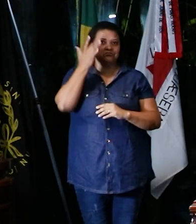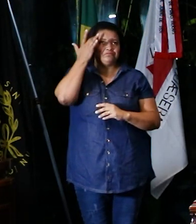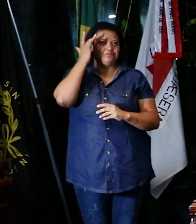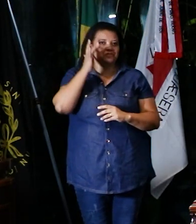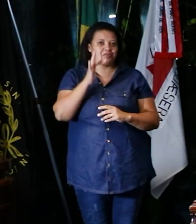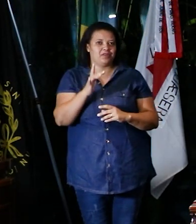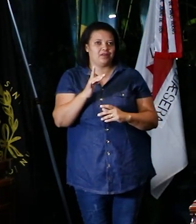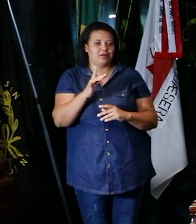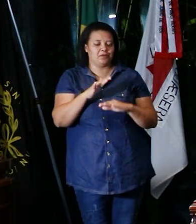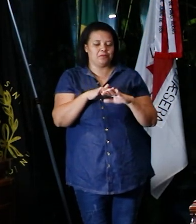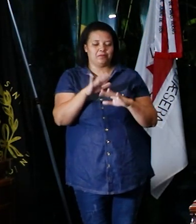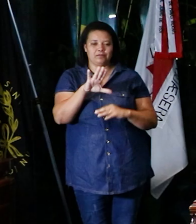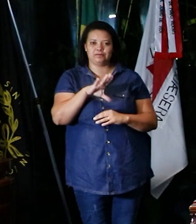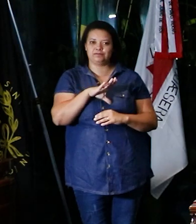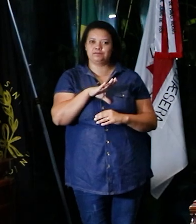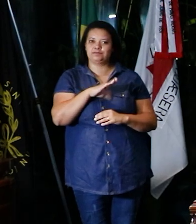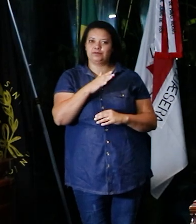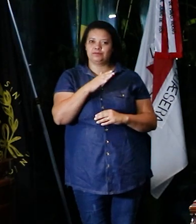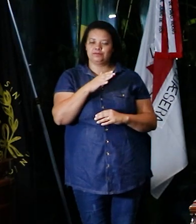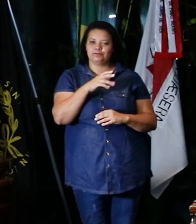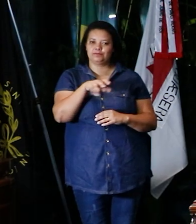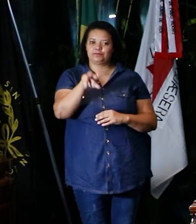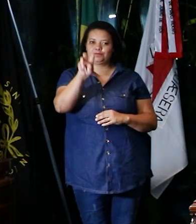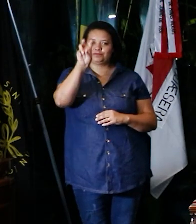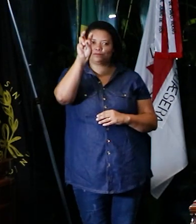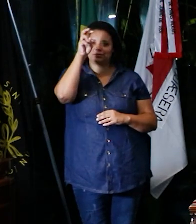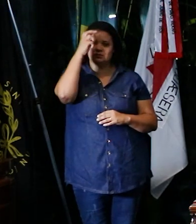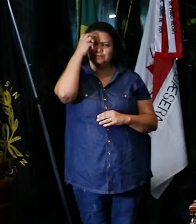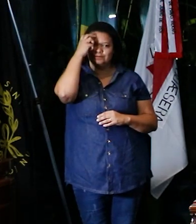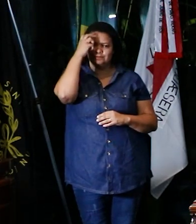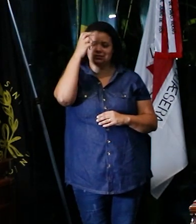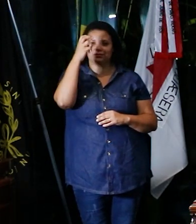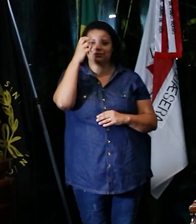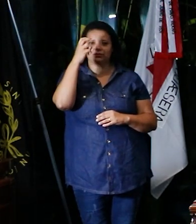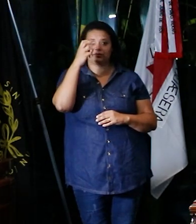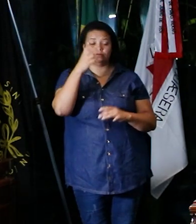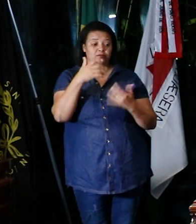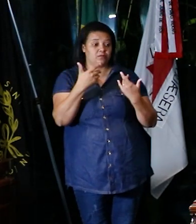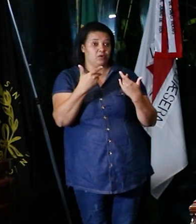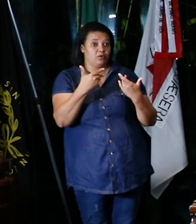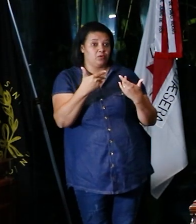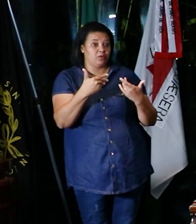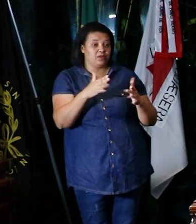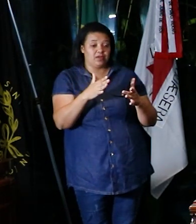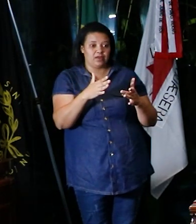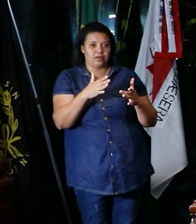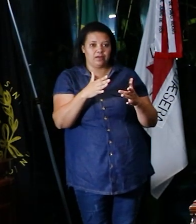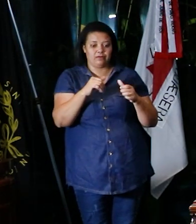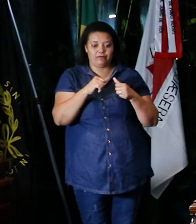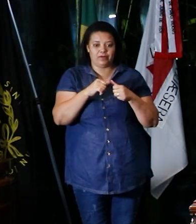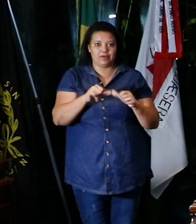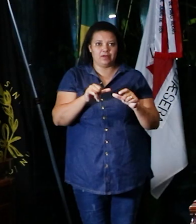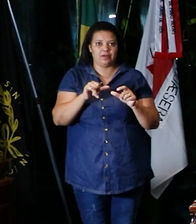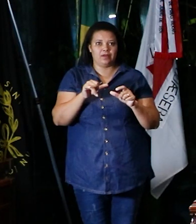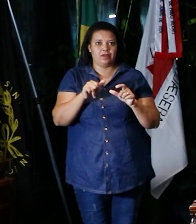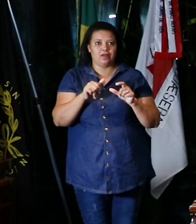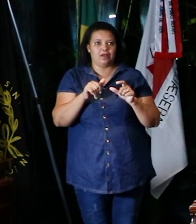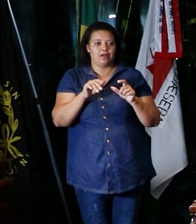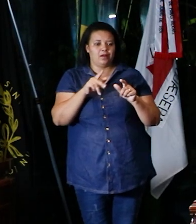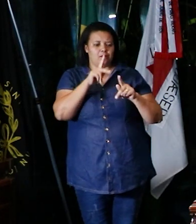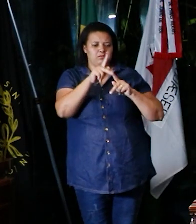maior proeza. Não quer tomar pilex de glória, vai para casa, seu